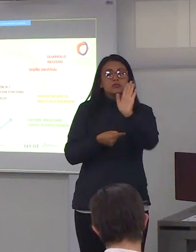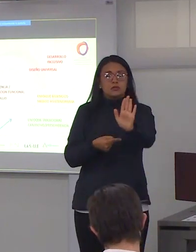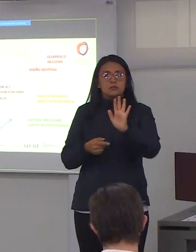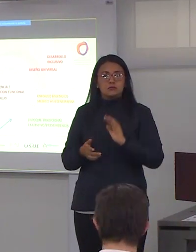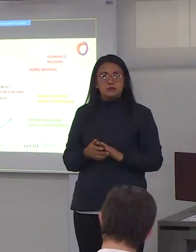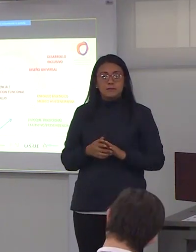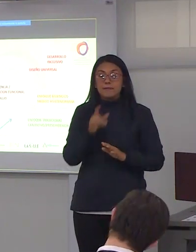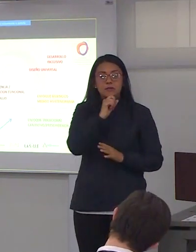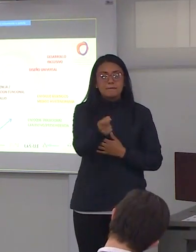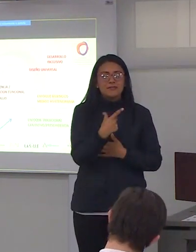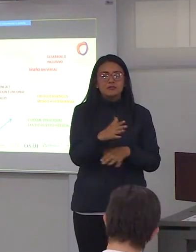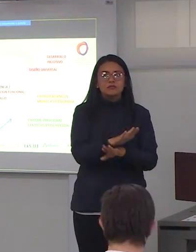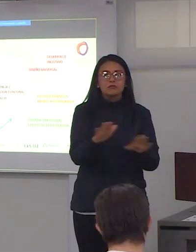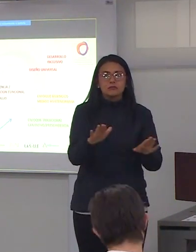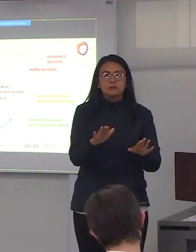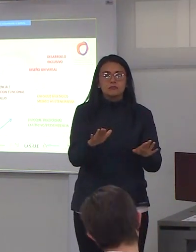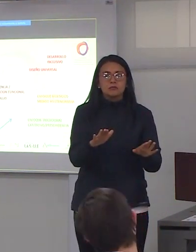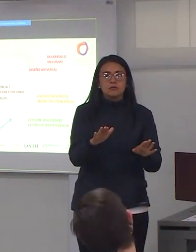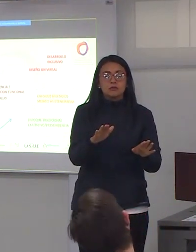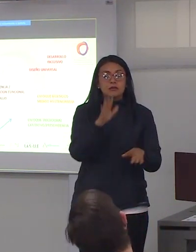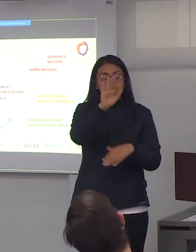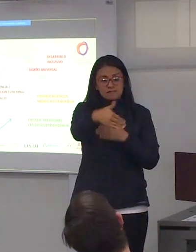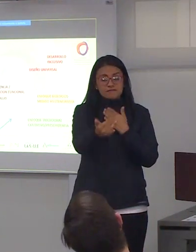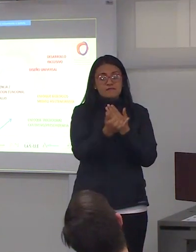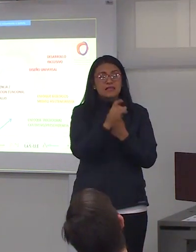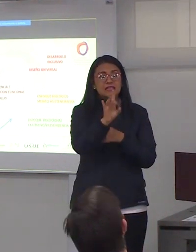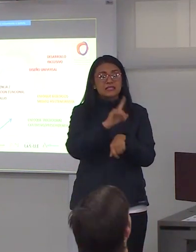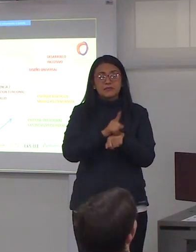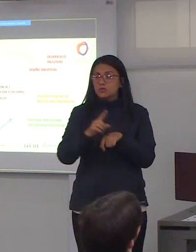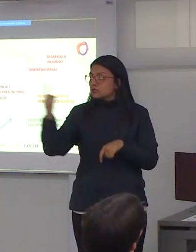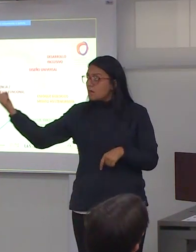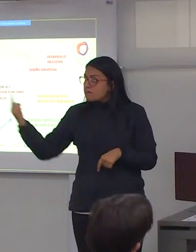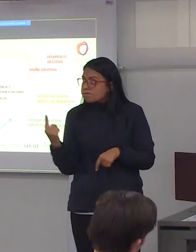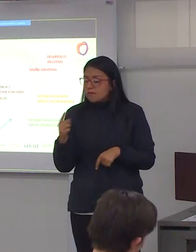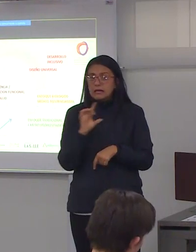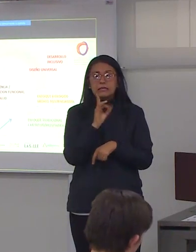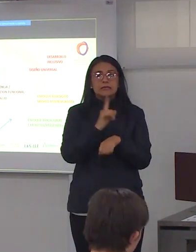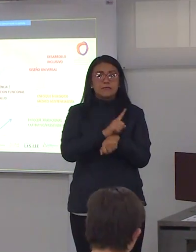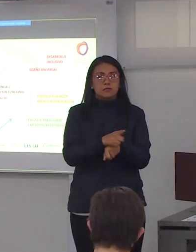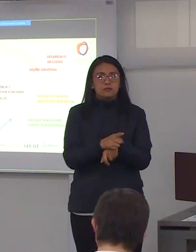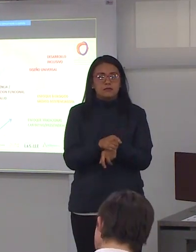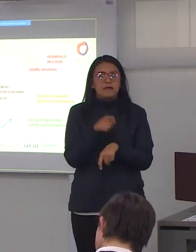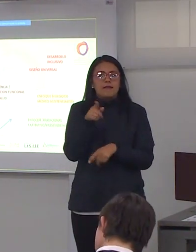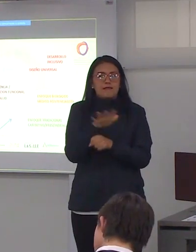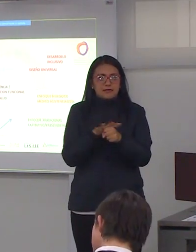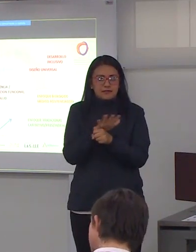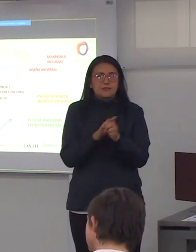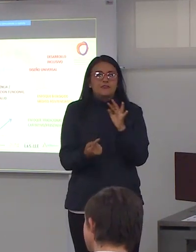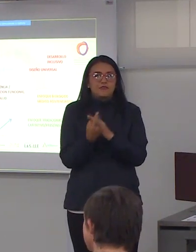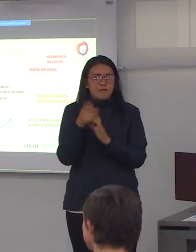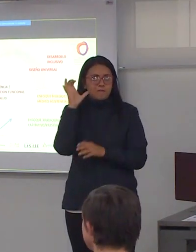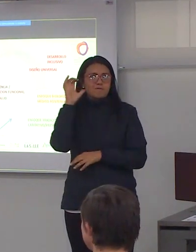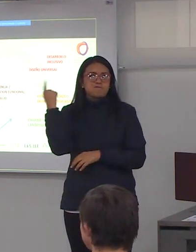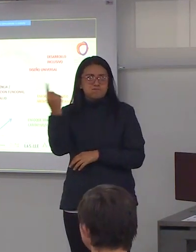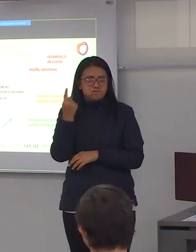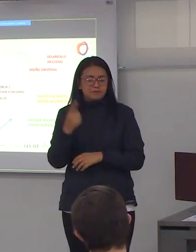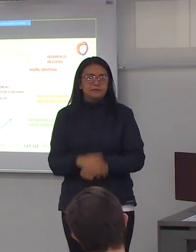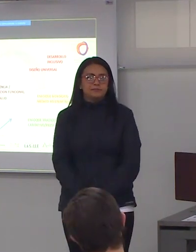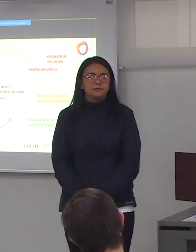pero no pregunte y venga porque tenemos 15 minutos en el otro paciente esa es la situación que tenemos actualmente